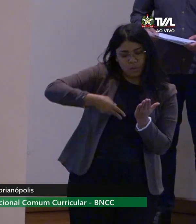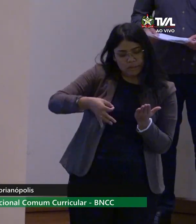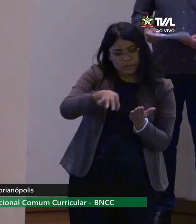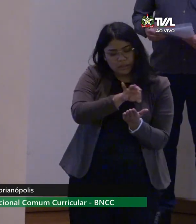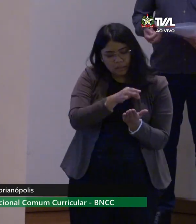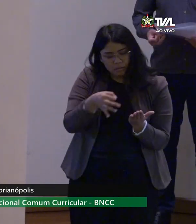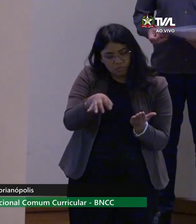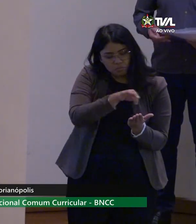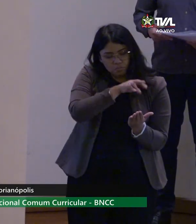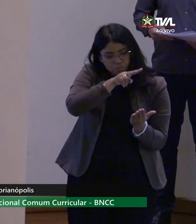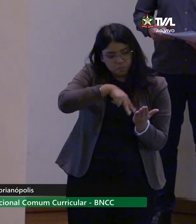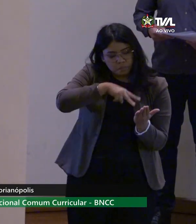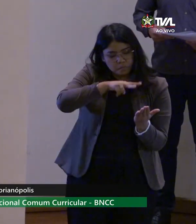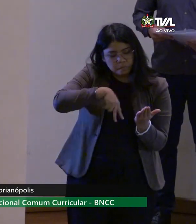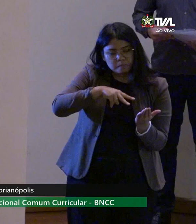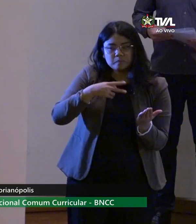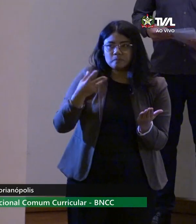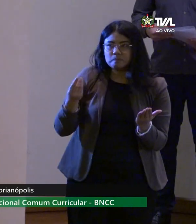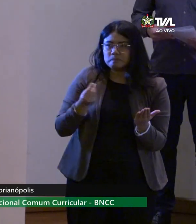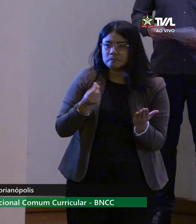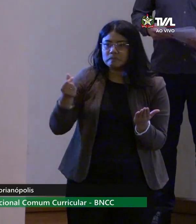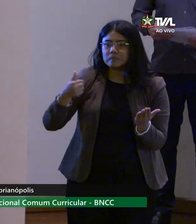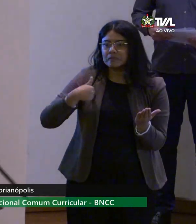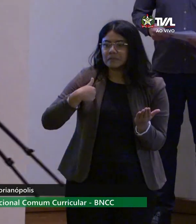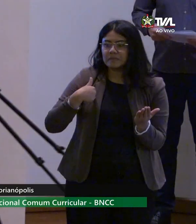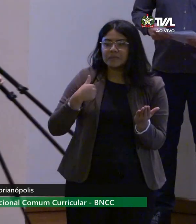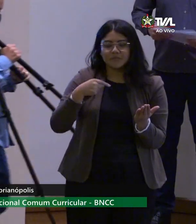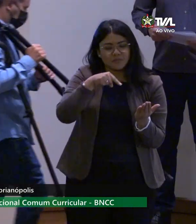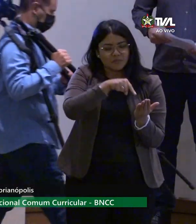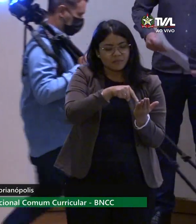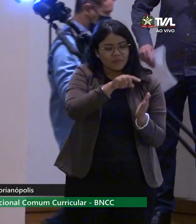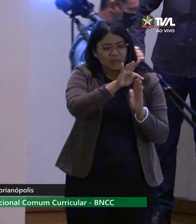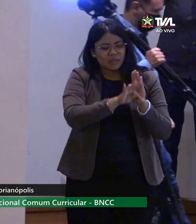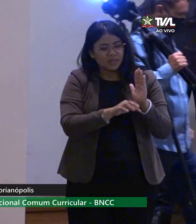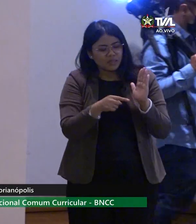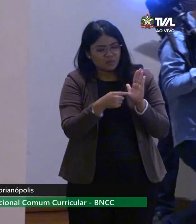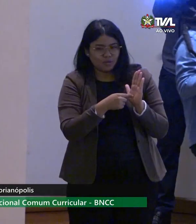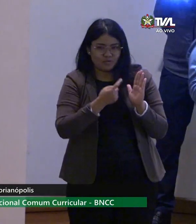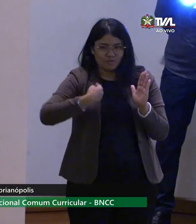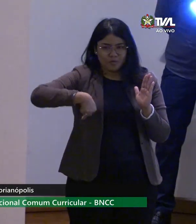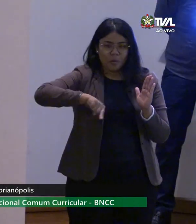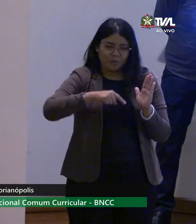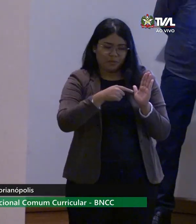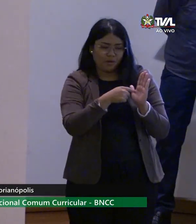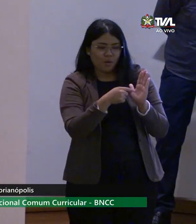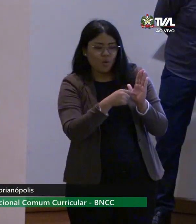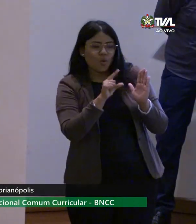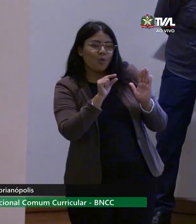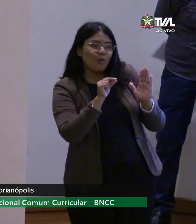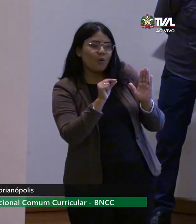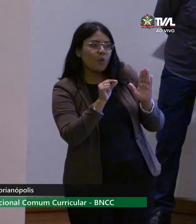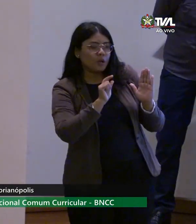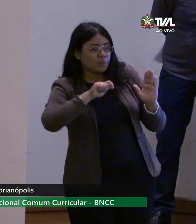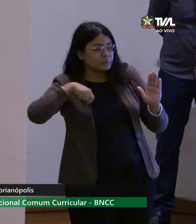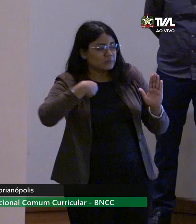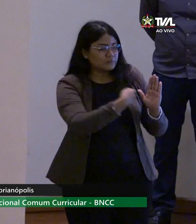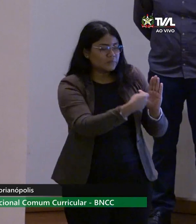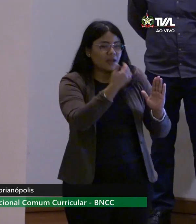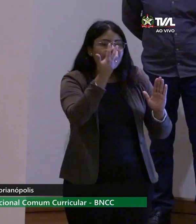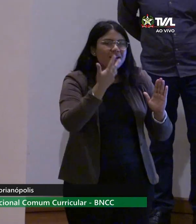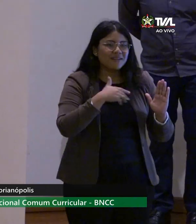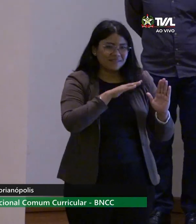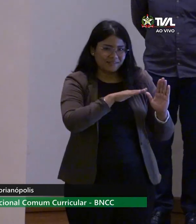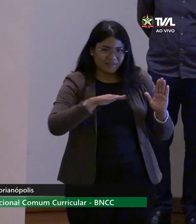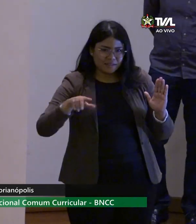começar a olhar e aí fui lá na parte que a gente define a gente não material definir o que é a criança para efeito de